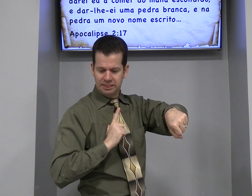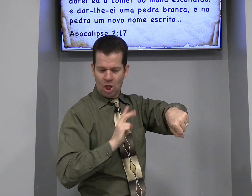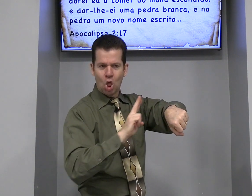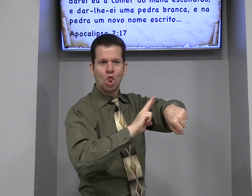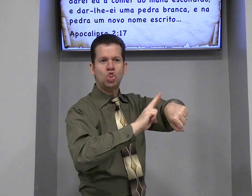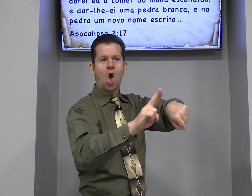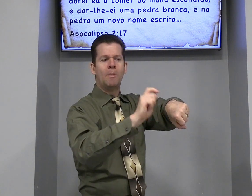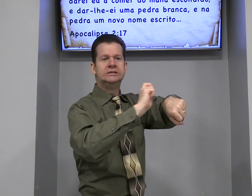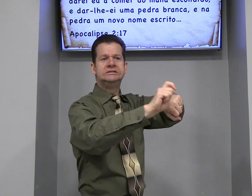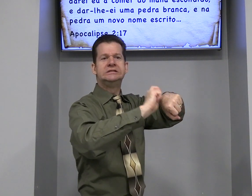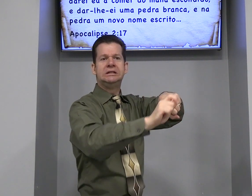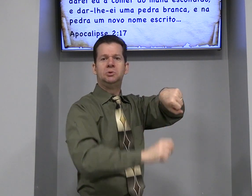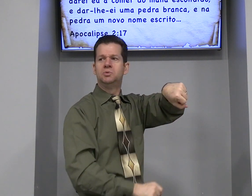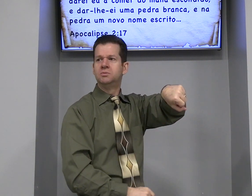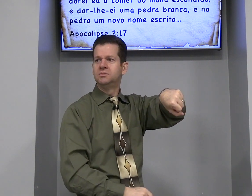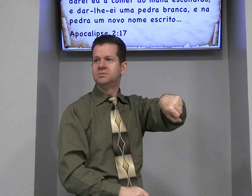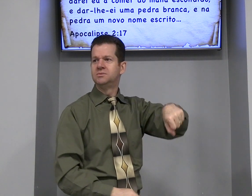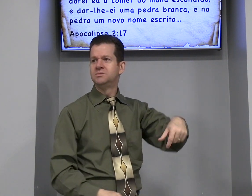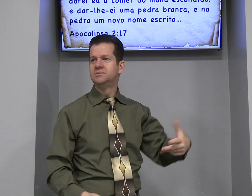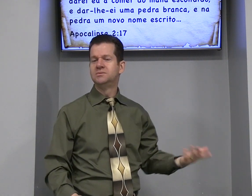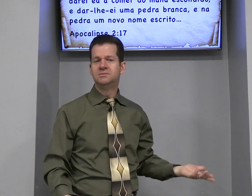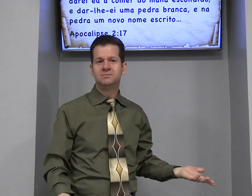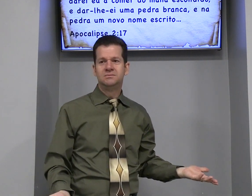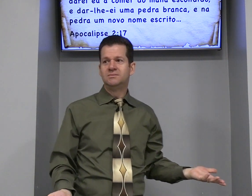Esta pedra branca vai ter nome escrito,